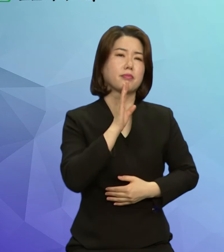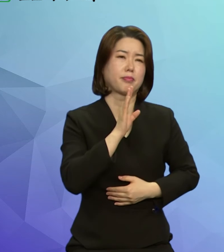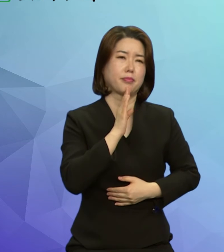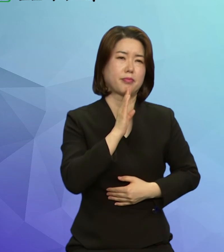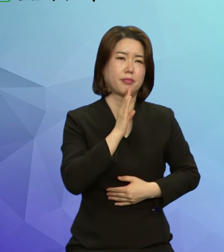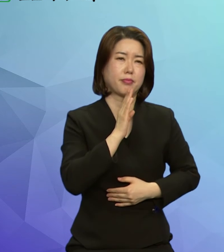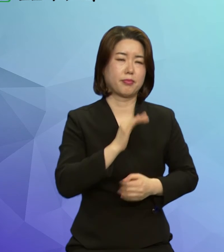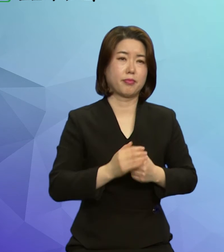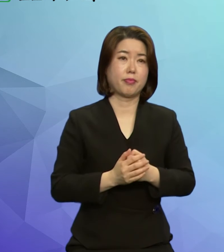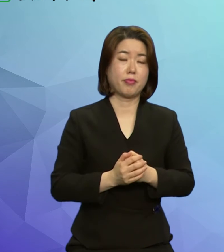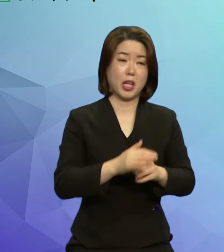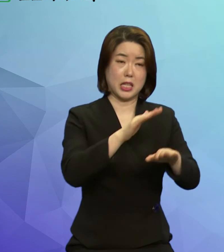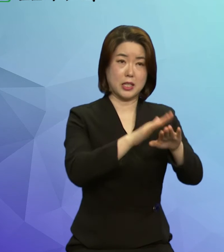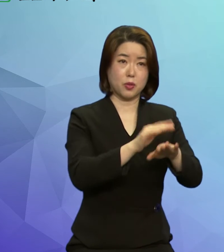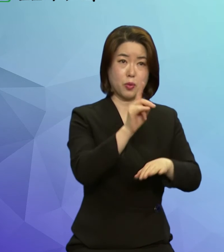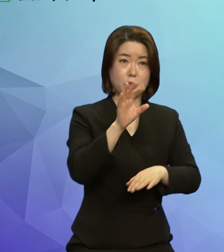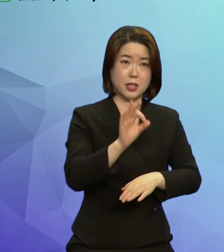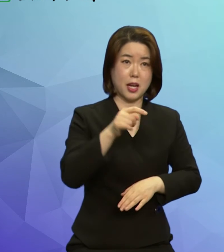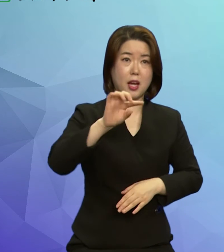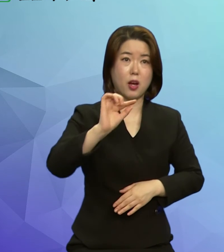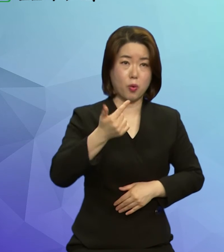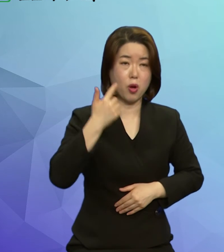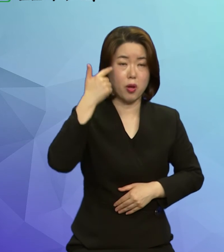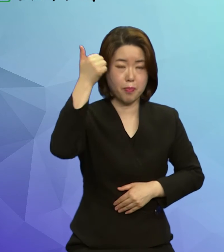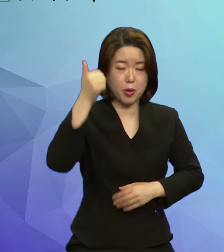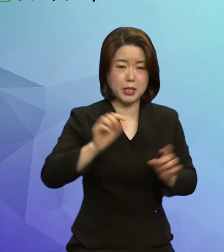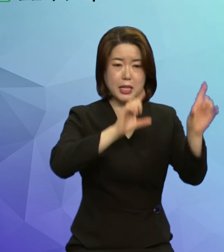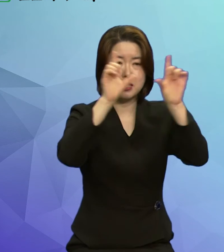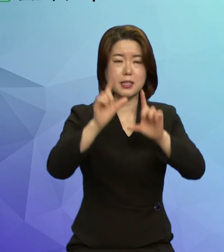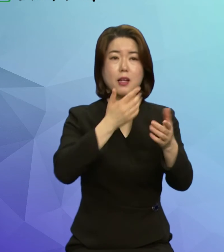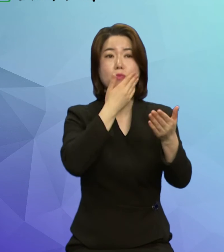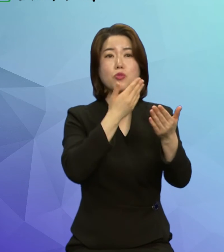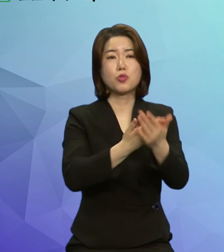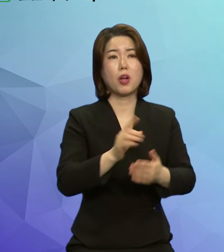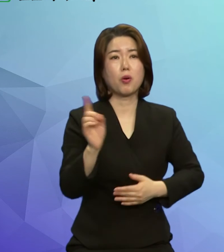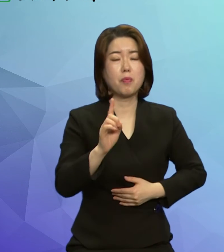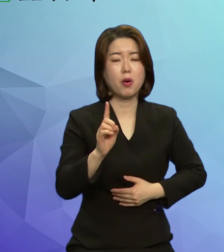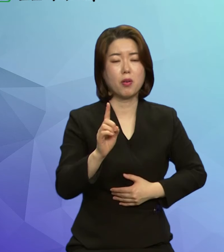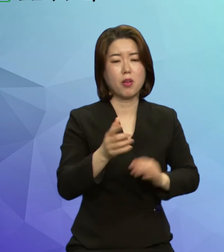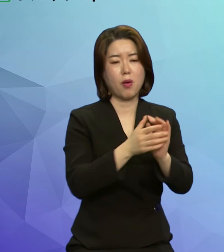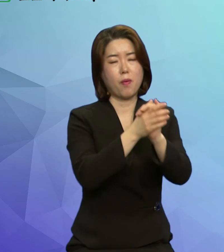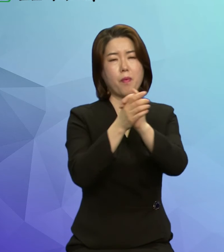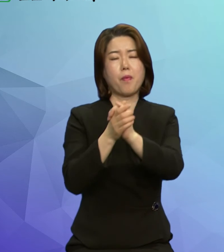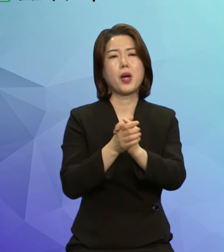맞아요. 그 손양원 목사님의 삶의 핵심이 화해자예요.